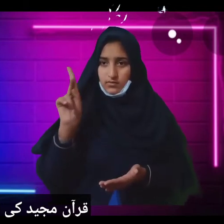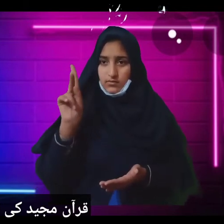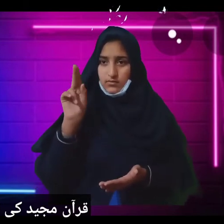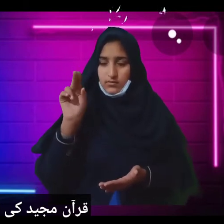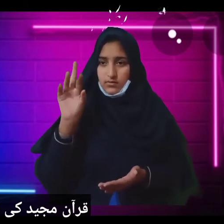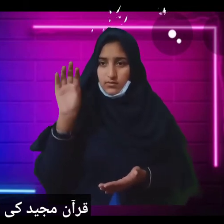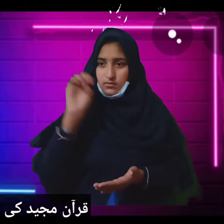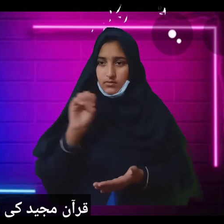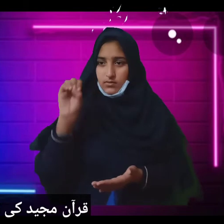करो।